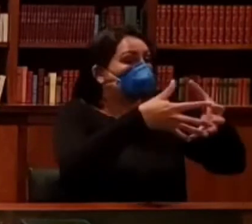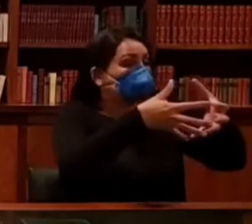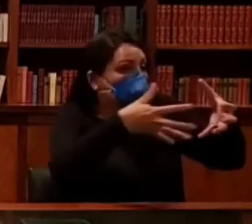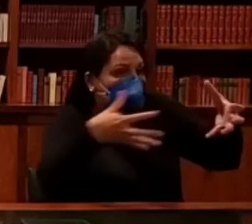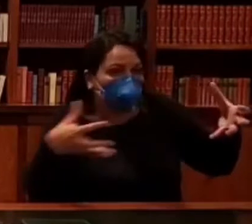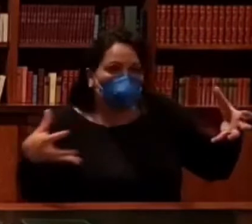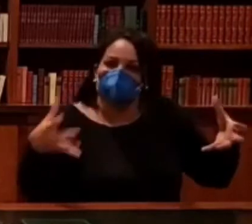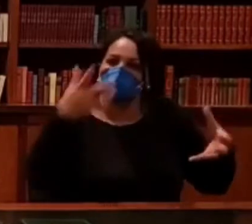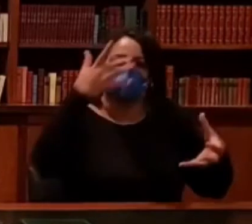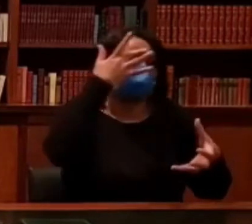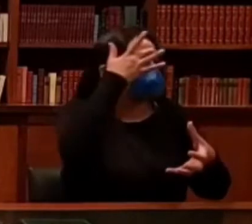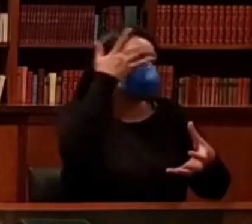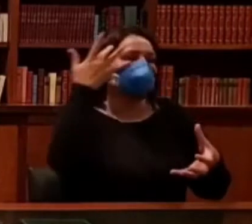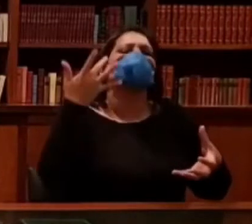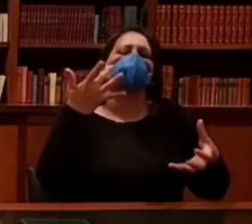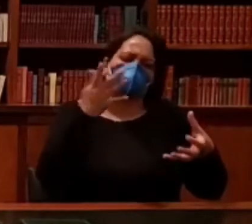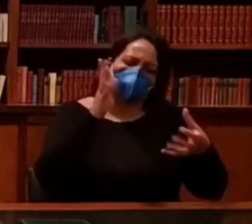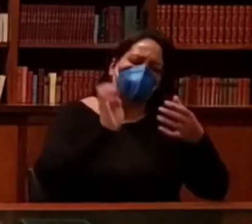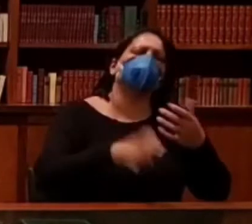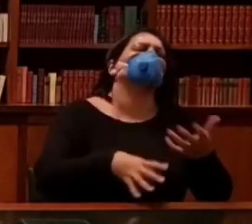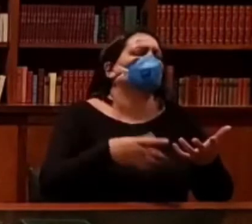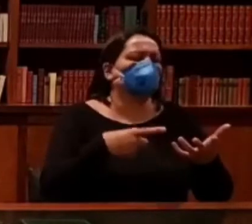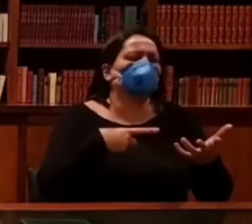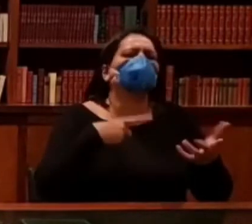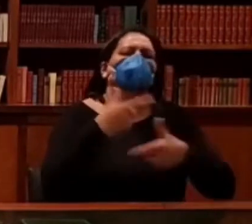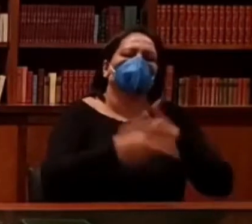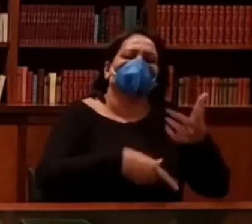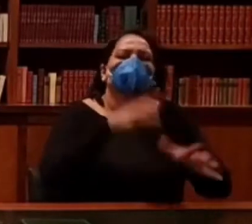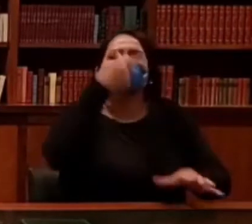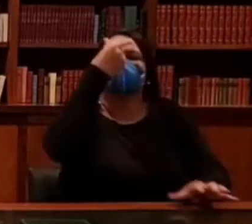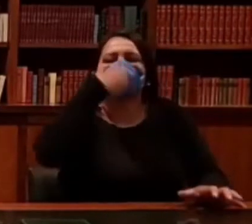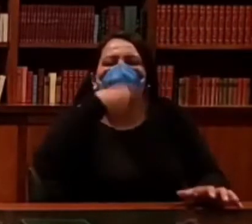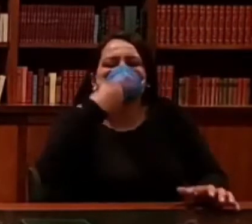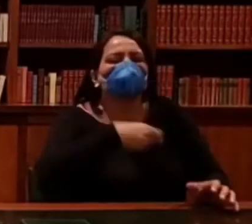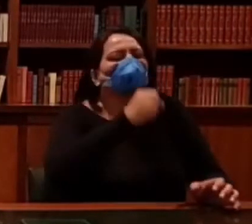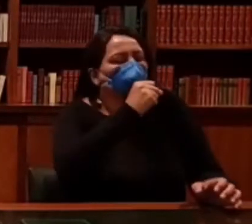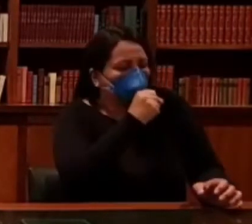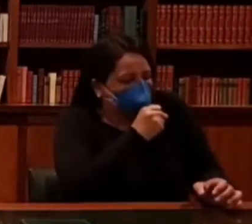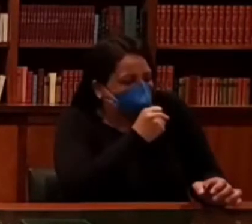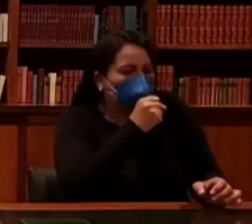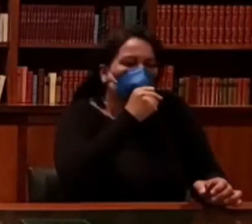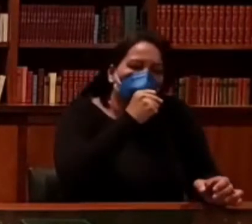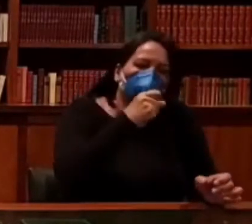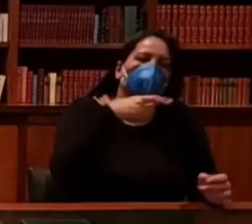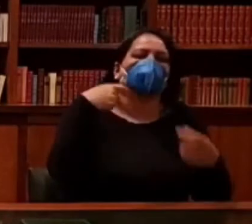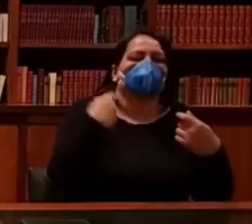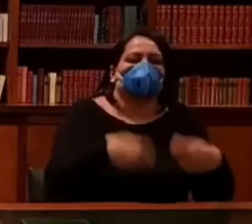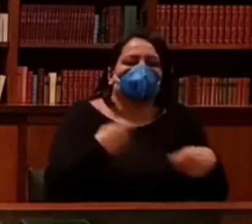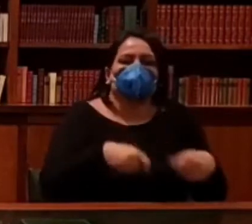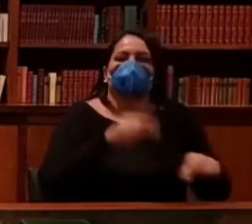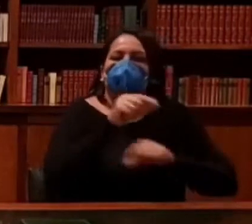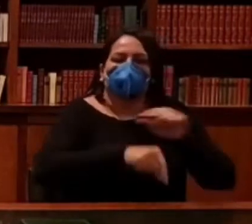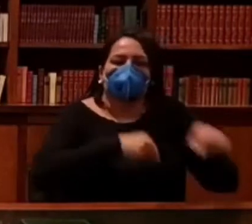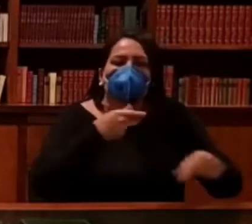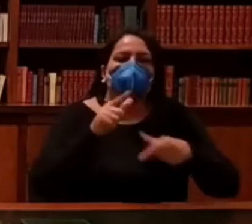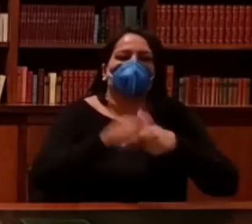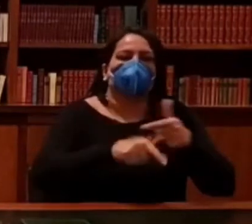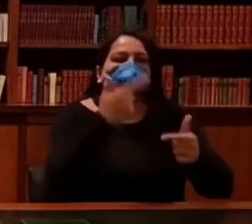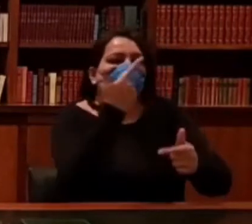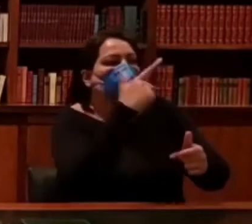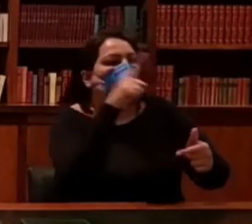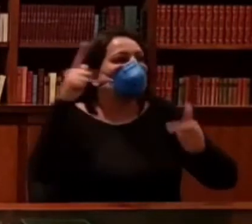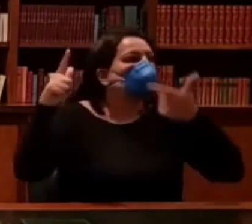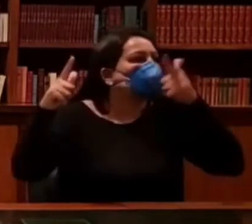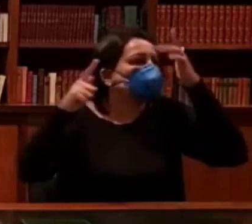maioria sai muito bem, obrigado, faz um quadro de resfriado, gripe, tem que manter cuidado por conta das